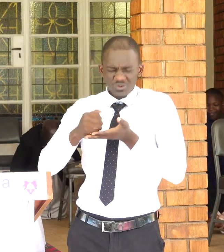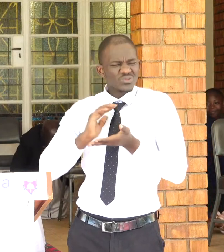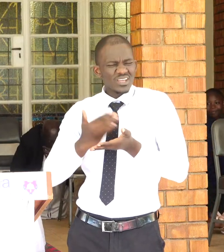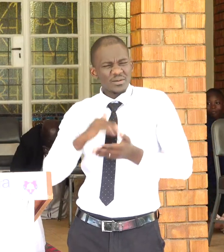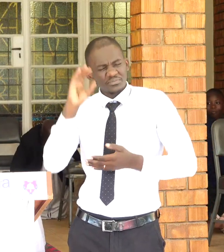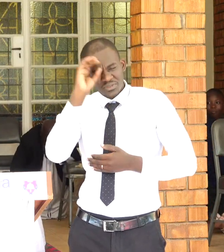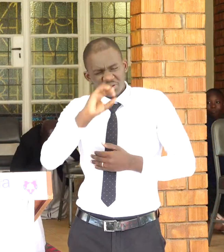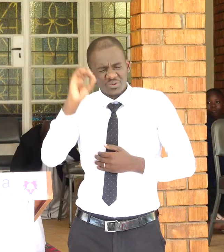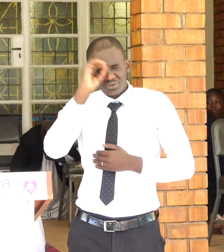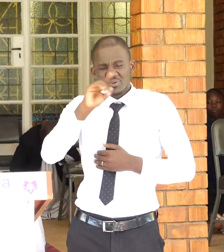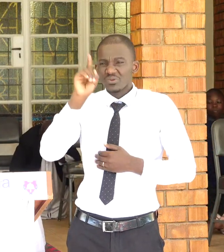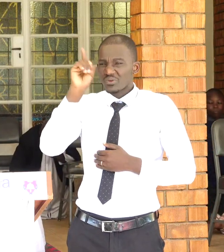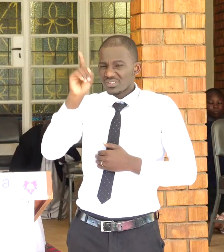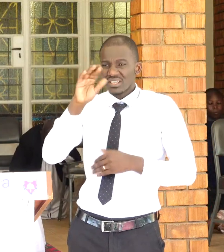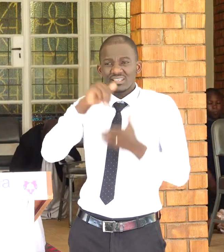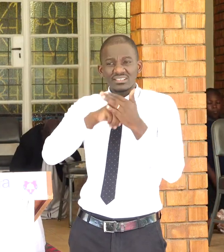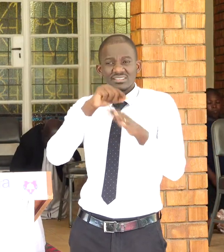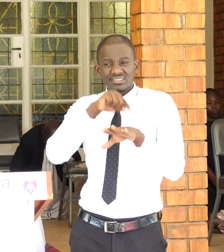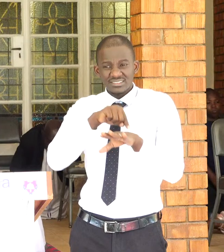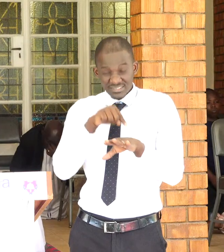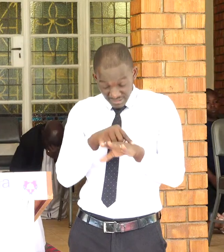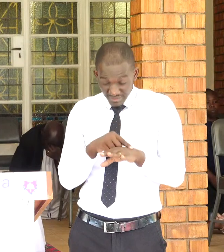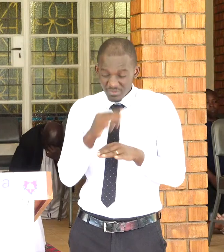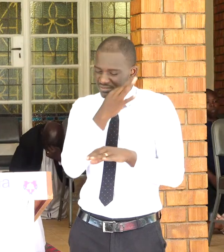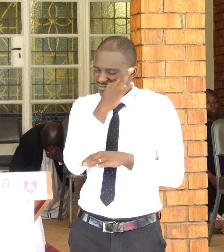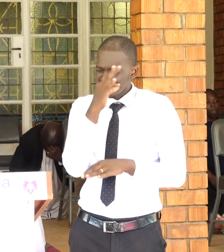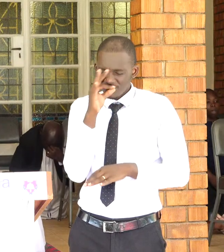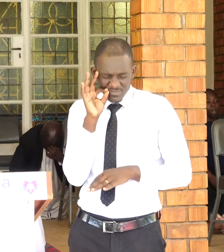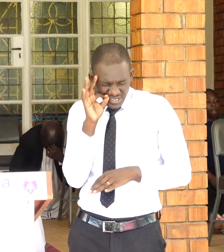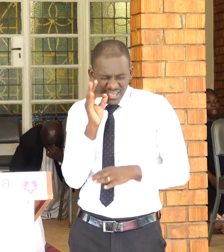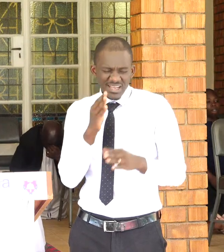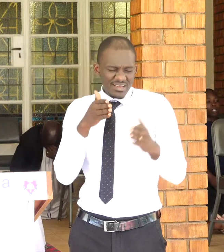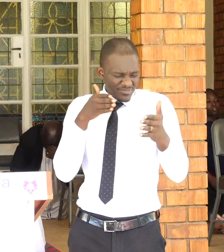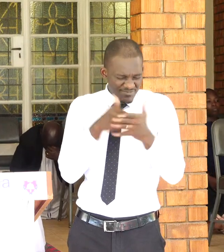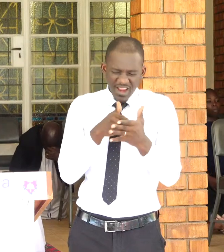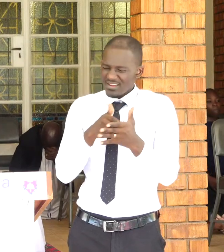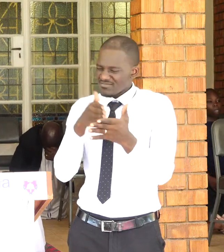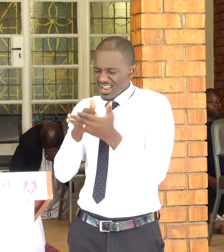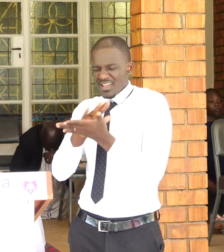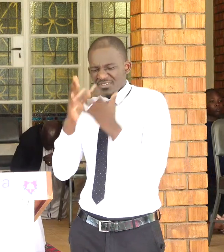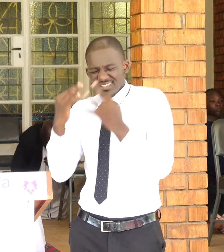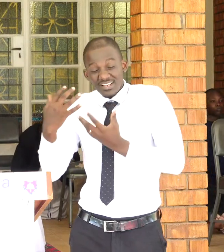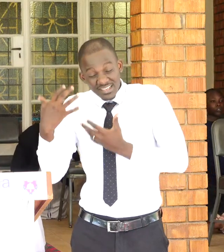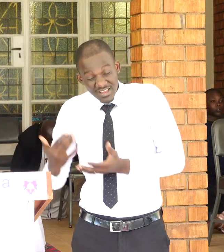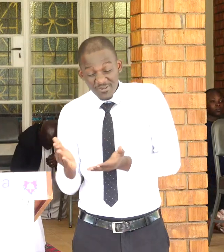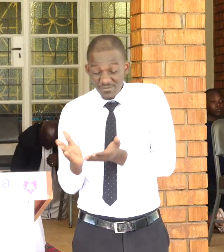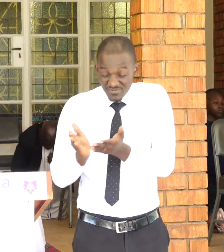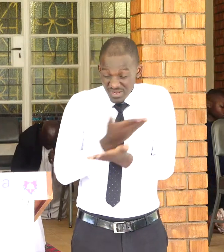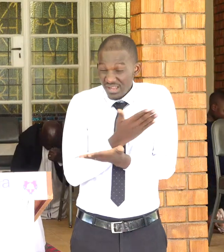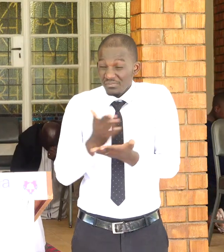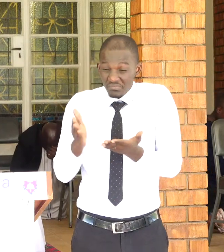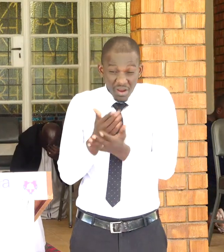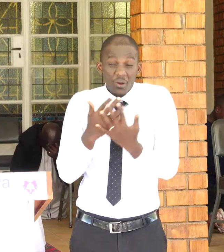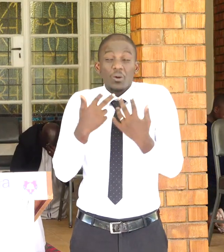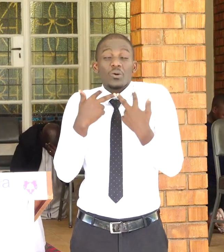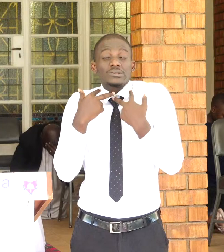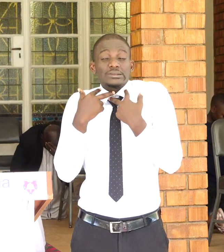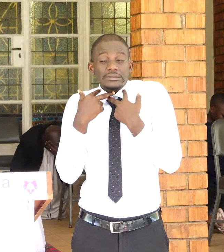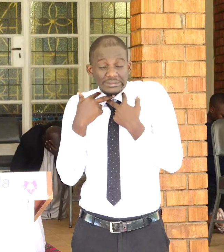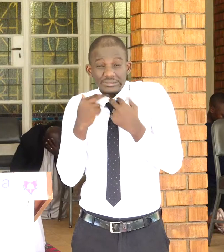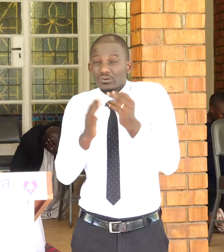okukunoonya mu biro bino eby'ekisiibo teeka ekkomo ku buli ekituzitowerera ebyo ebisiba eby'ekyejo ayi Katonda